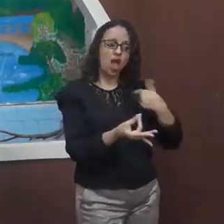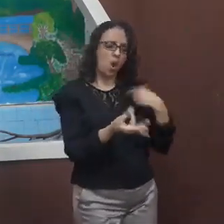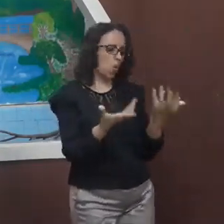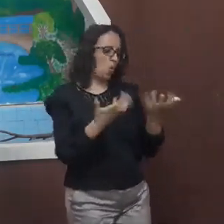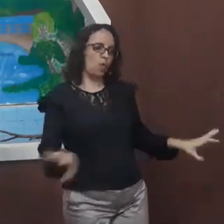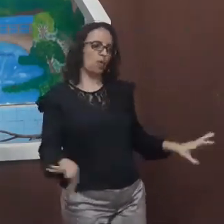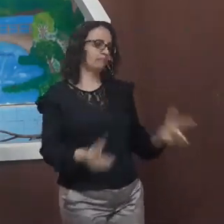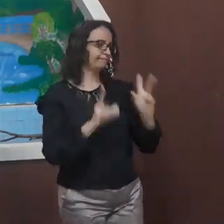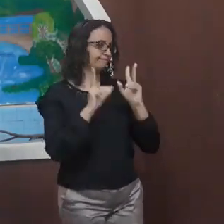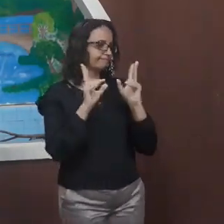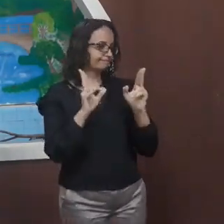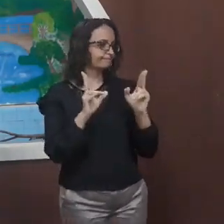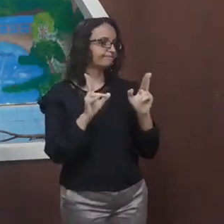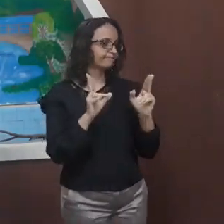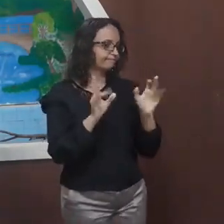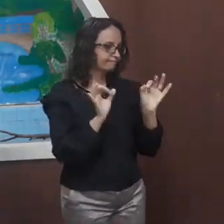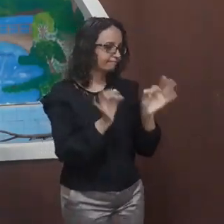Jesus.